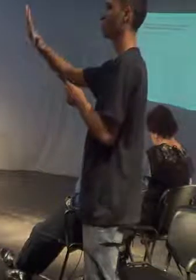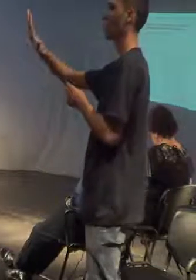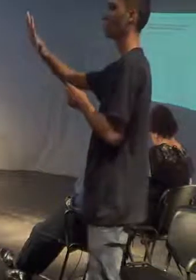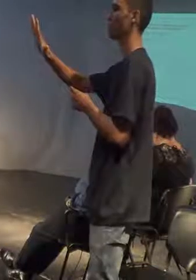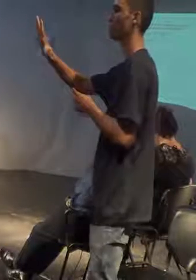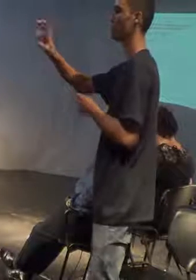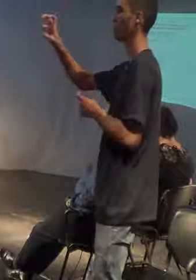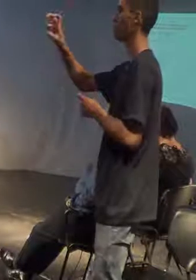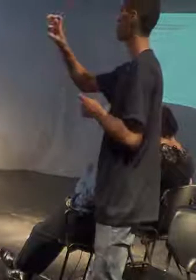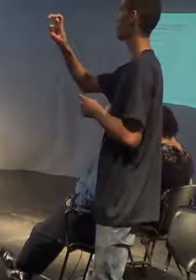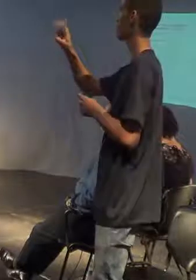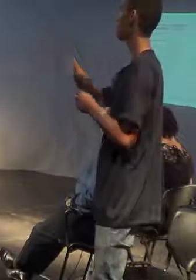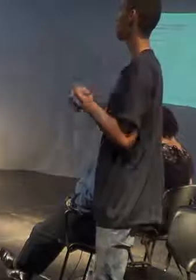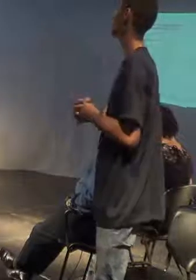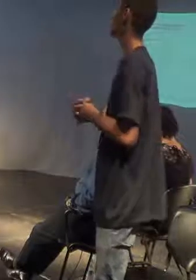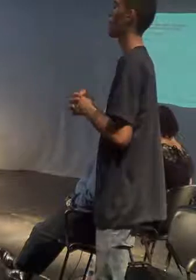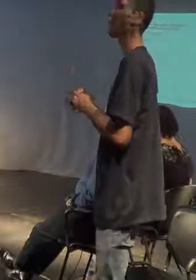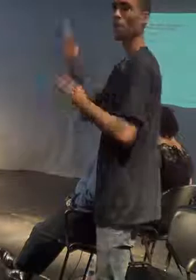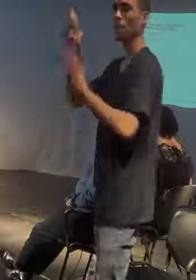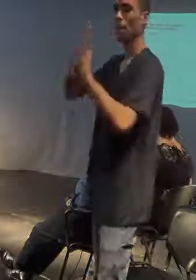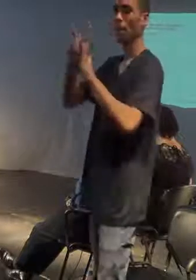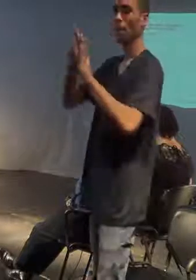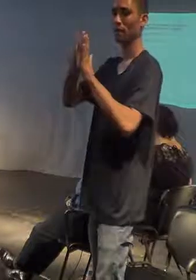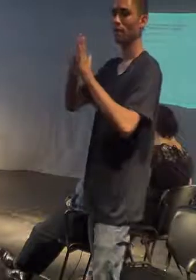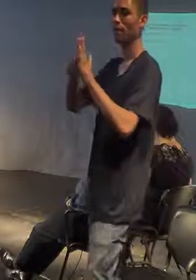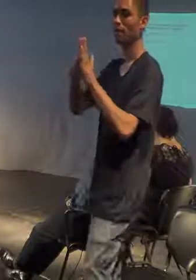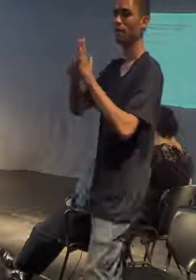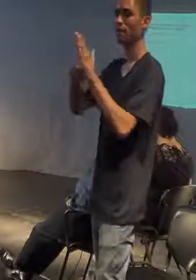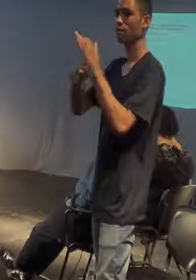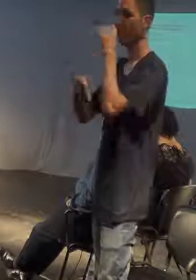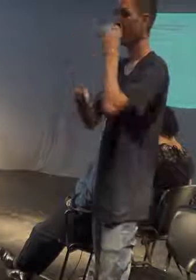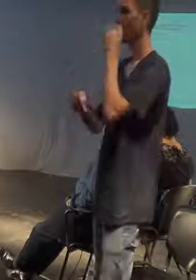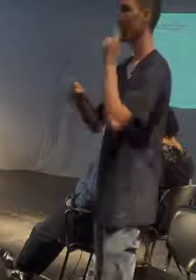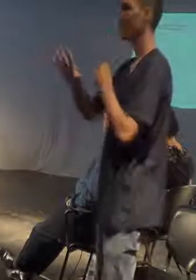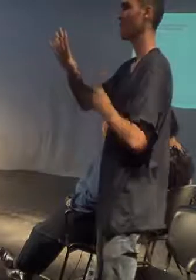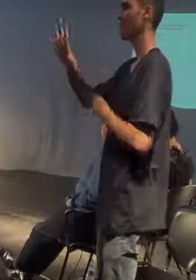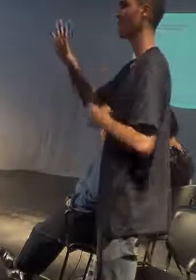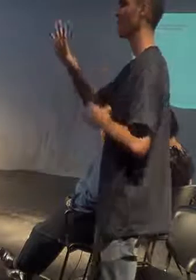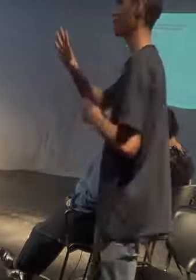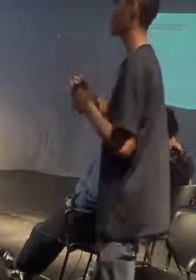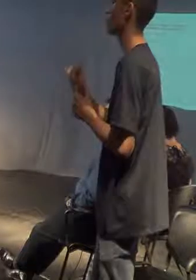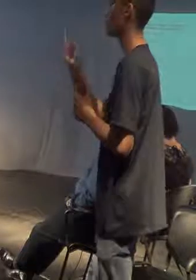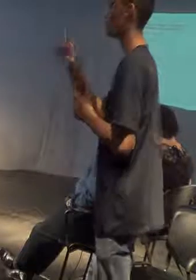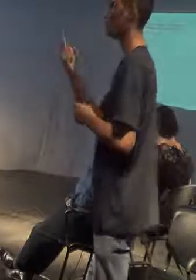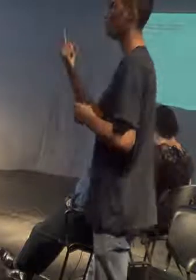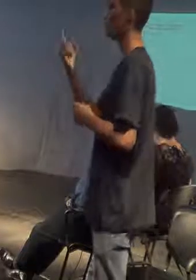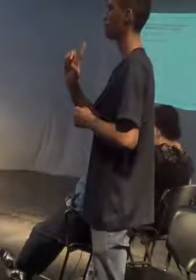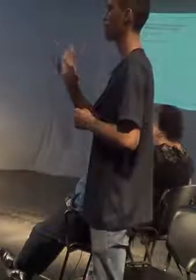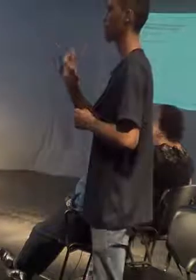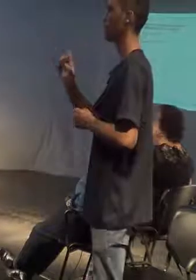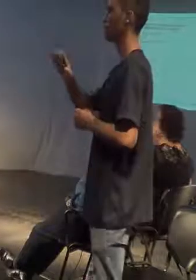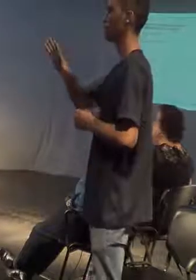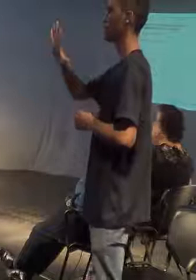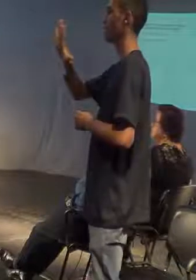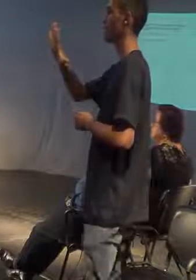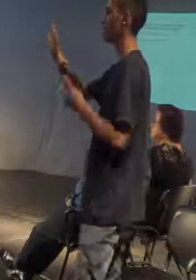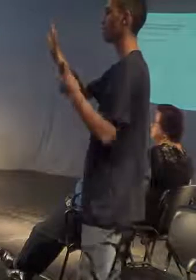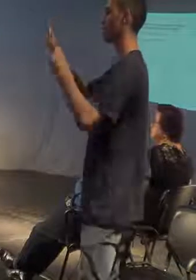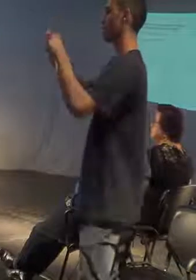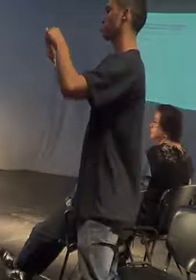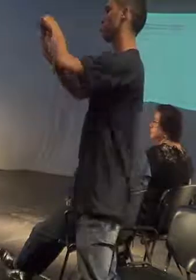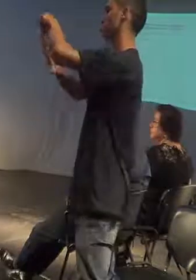que em 37 ele é revisado, a Xan tem uma cópia. Né? A única pessoa que eu sei que tem essa cópia é você. E até trazer o meu